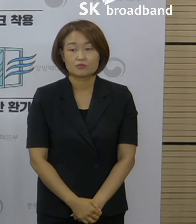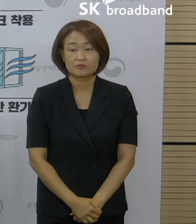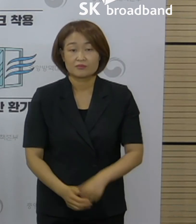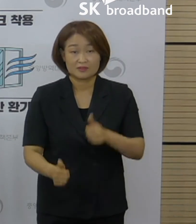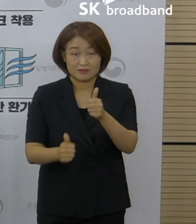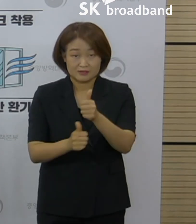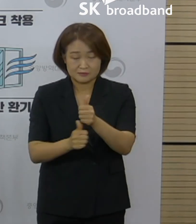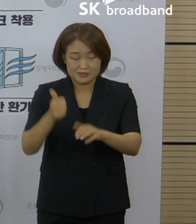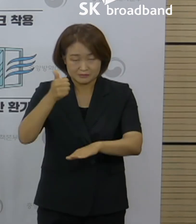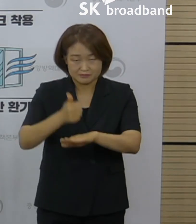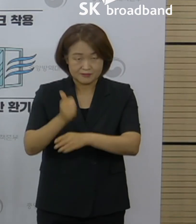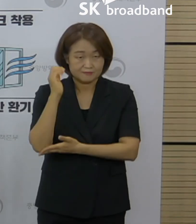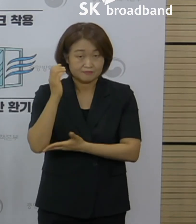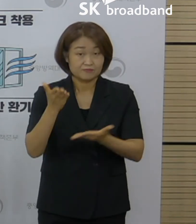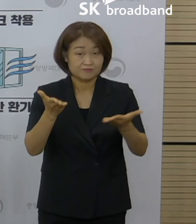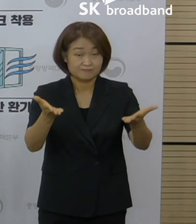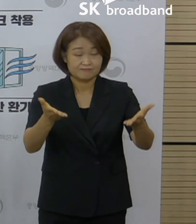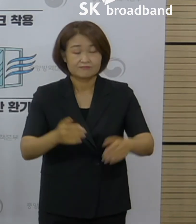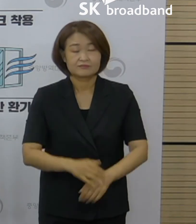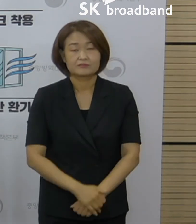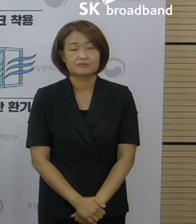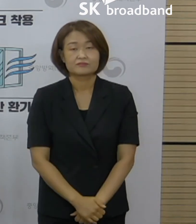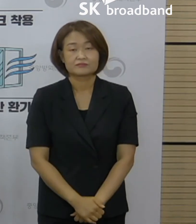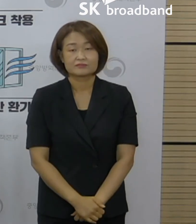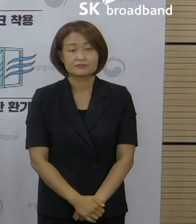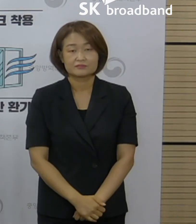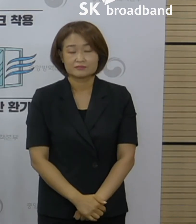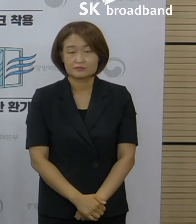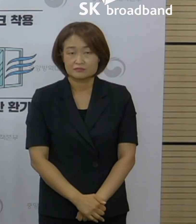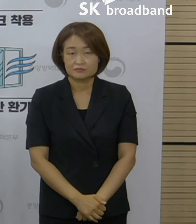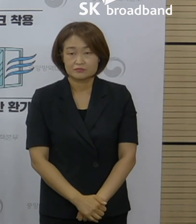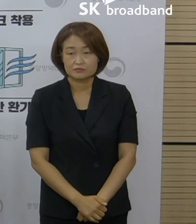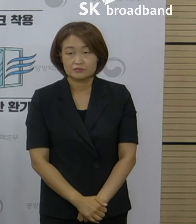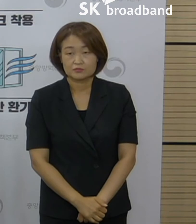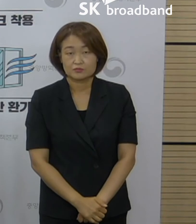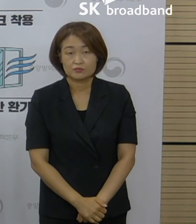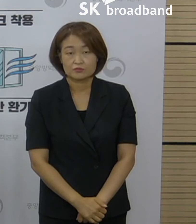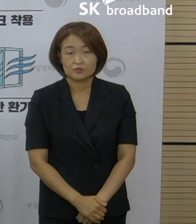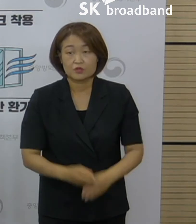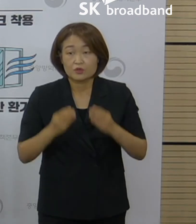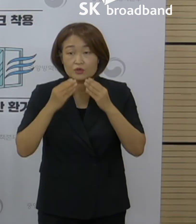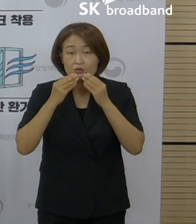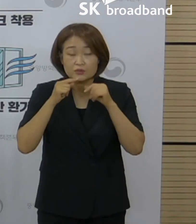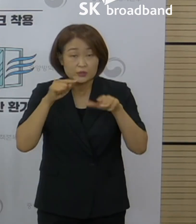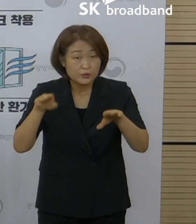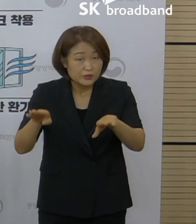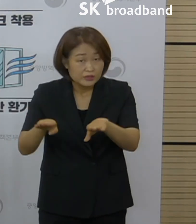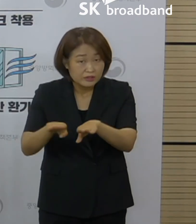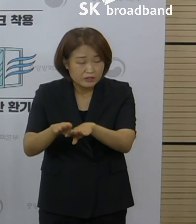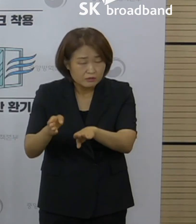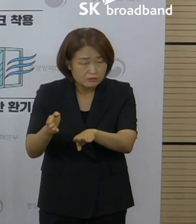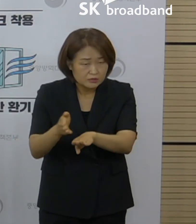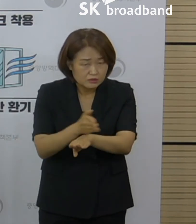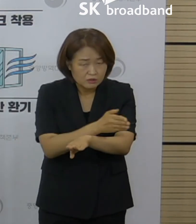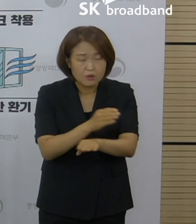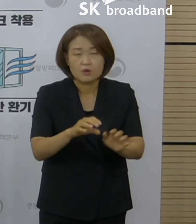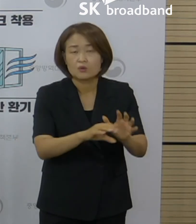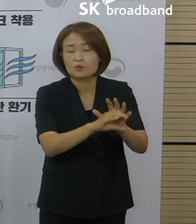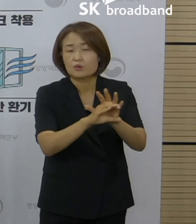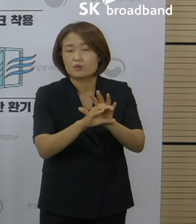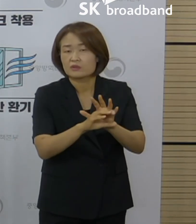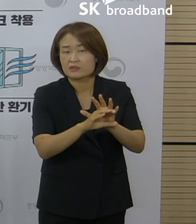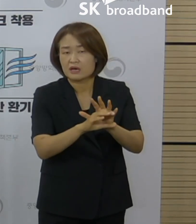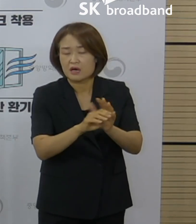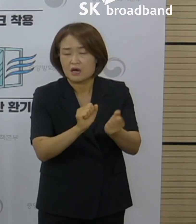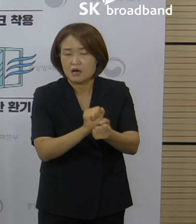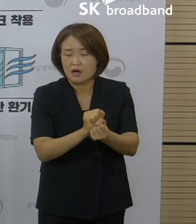마무리 발언 듣고 브리핑 정리하겠습니다. 네, 이번 주말부터 코로나19 유행이 있어서 또한